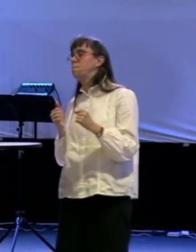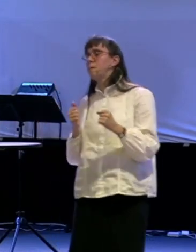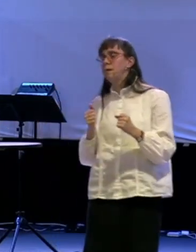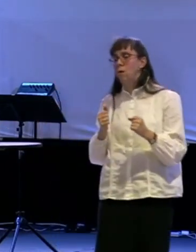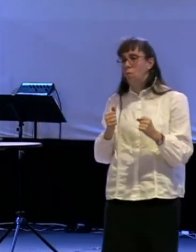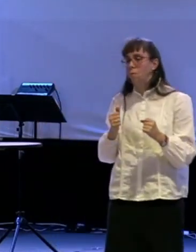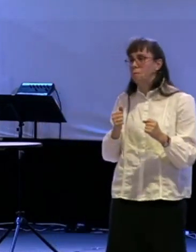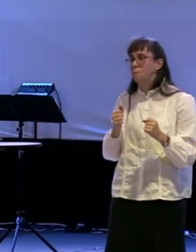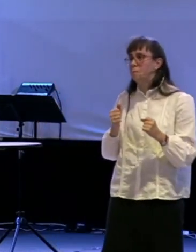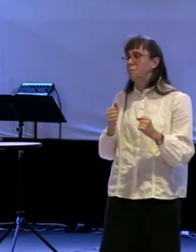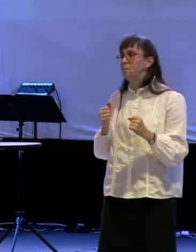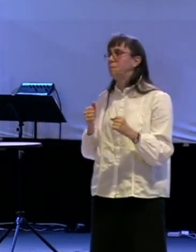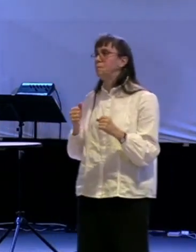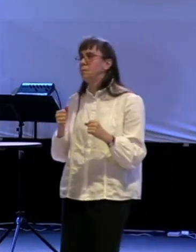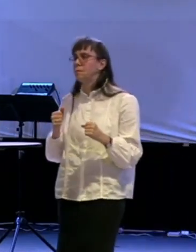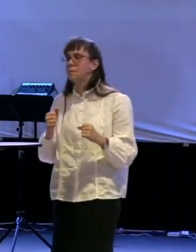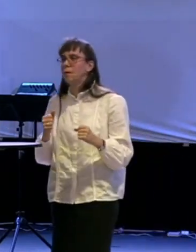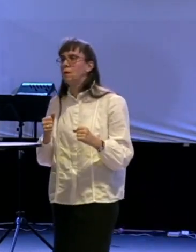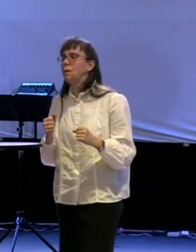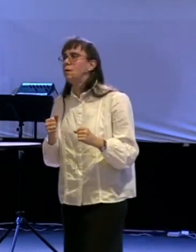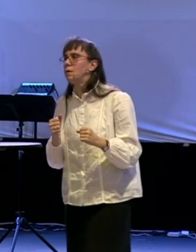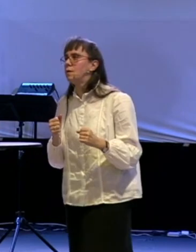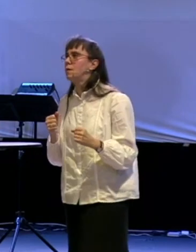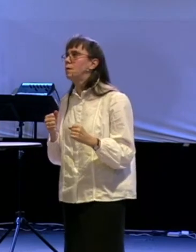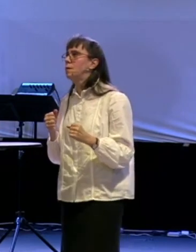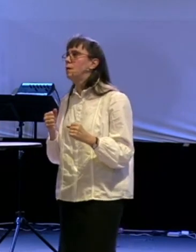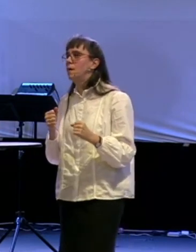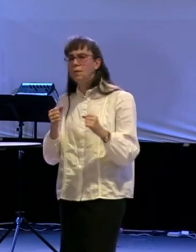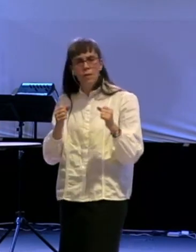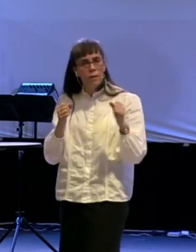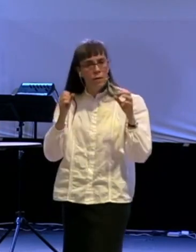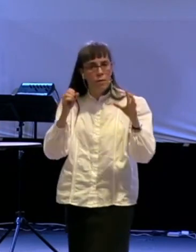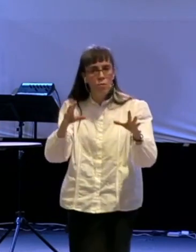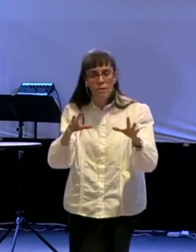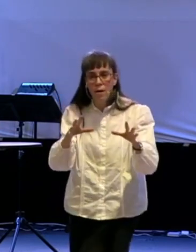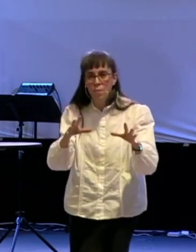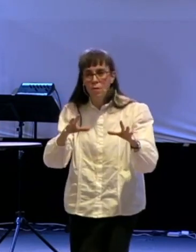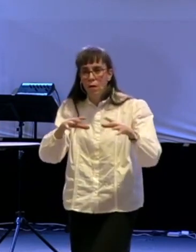Non. Est-ce que ça veut dire que dans ces moments-là, Dieu va t'abandonner?